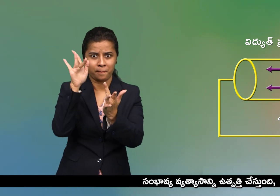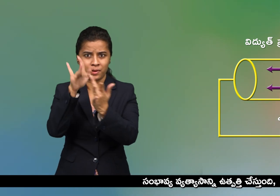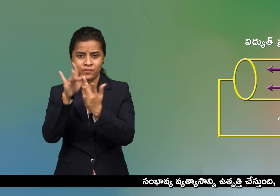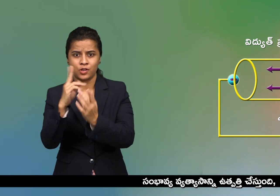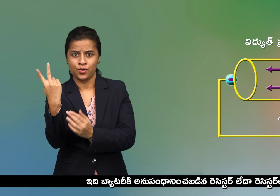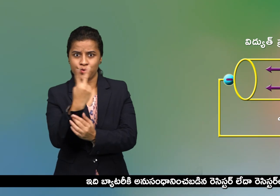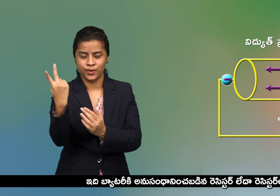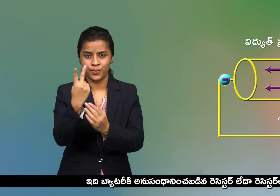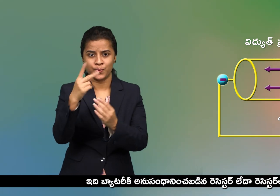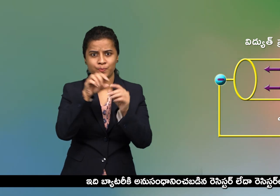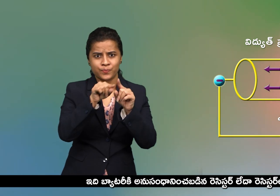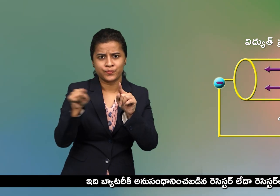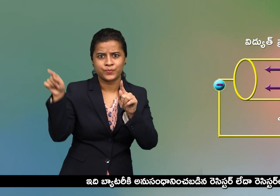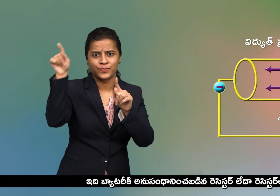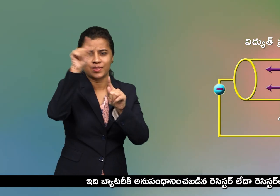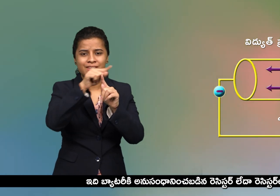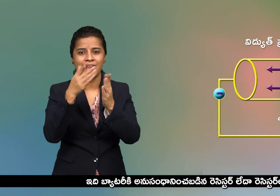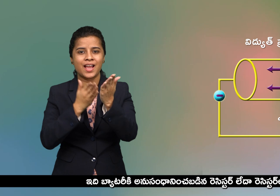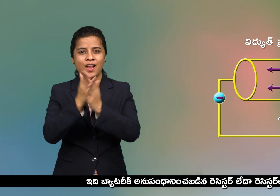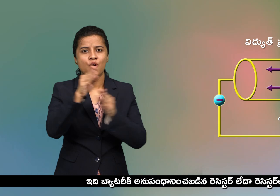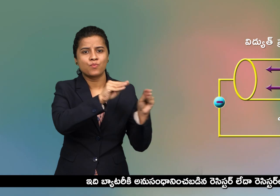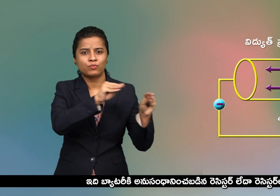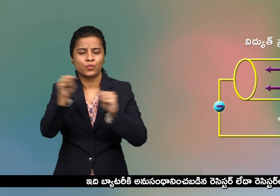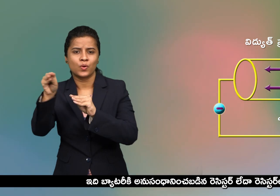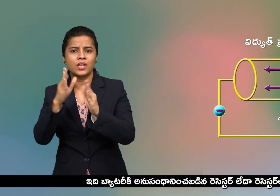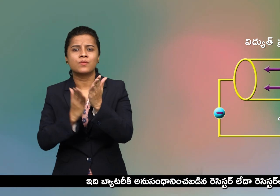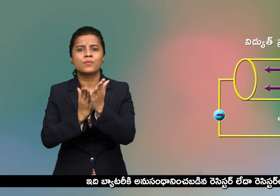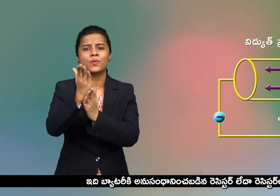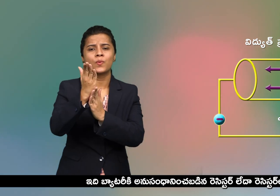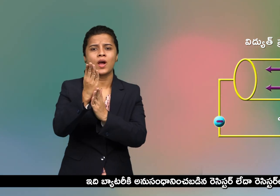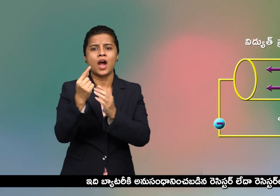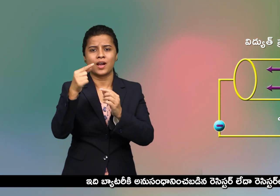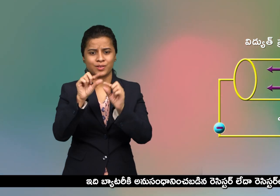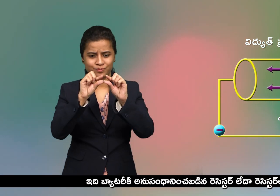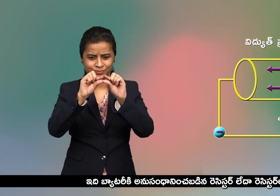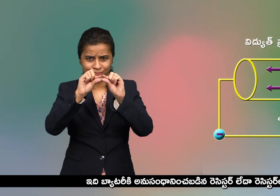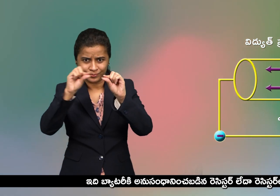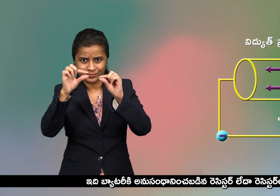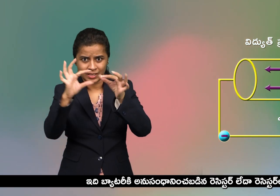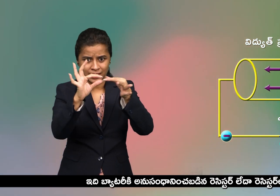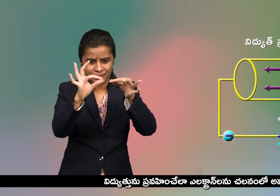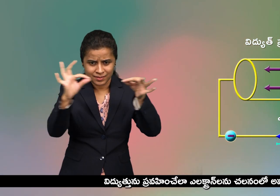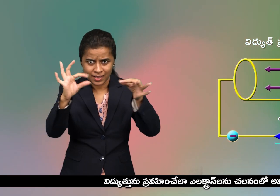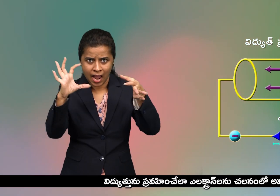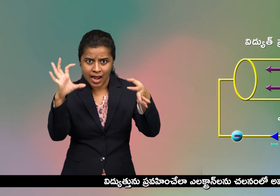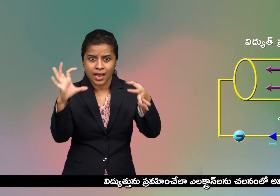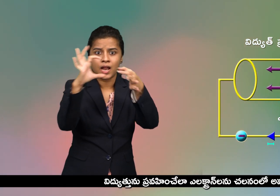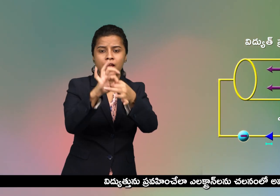ఇది బ్యాటరీకి అనుసంధానించబడిన రెసిస్టర్ లేదా రెసిస్టర్ల వ్యవస్థ ద్వారా విద్యుత్ను